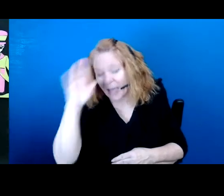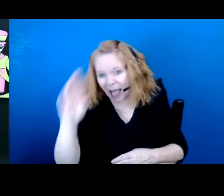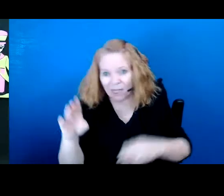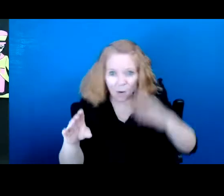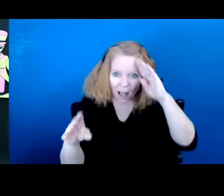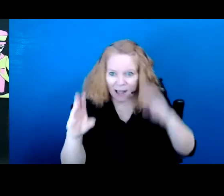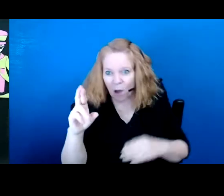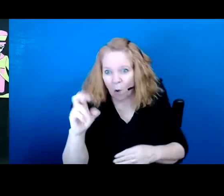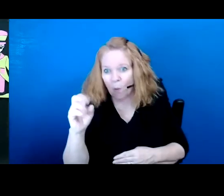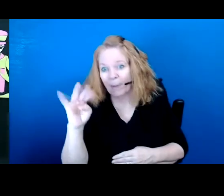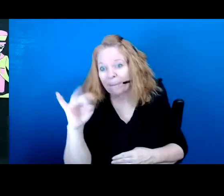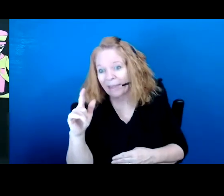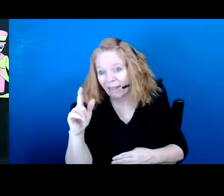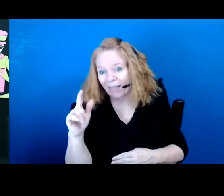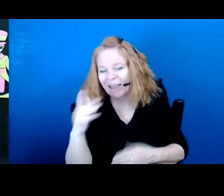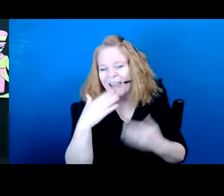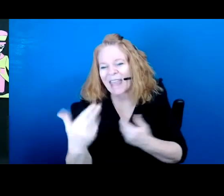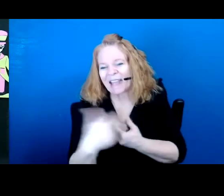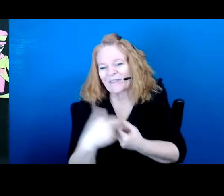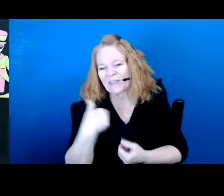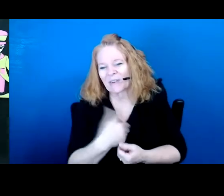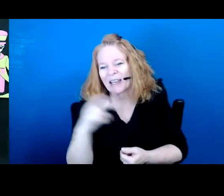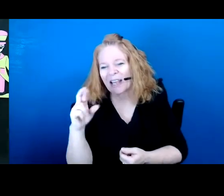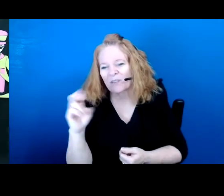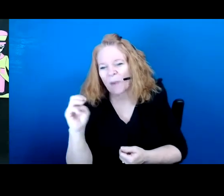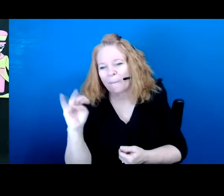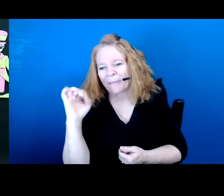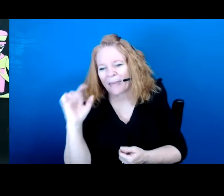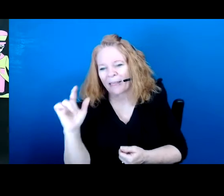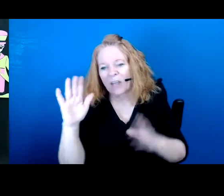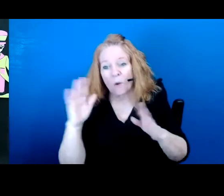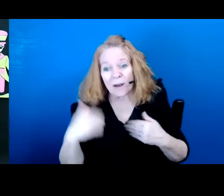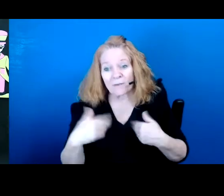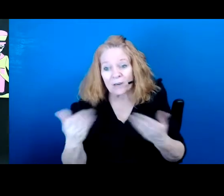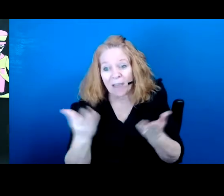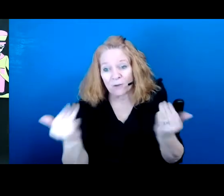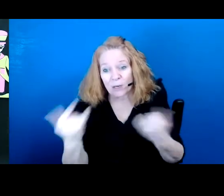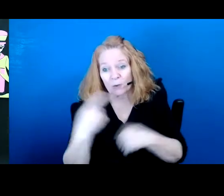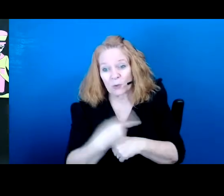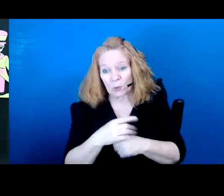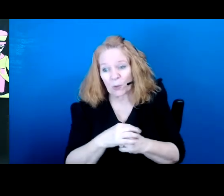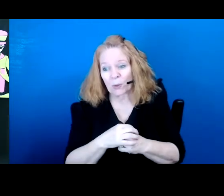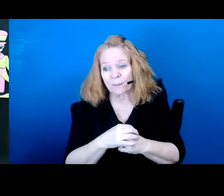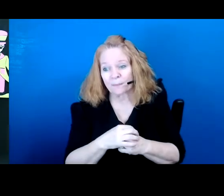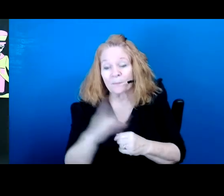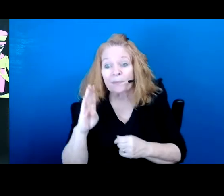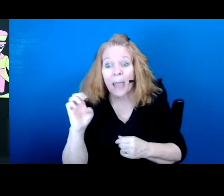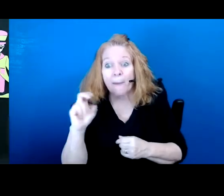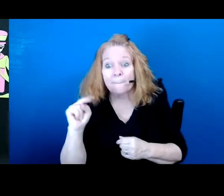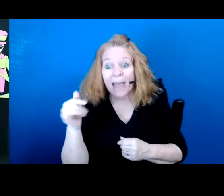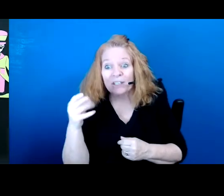hello bermeo hola hola hola ramil qué bien que estás con nosotros amigos qué bueno que nos están acompañando